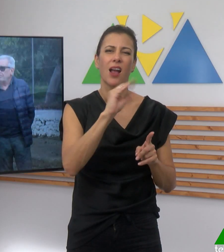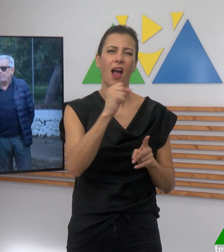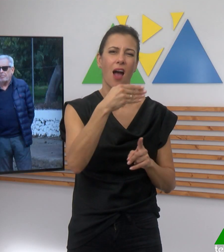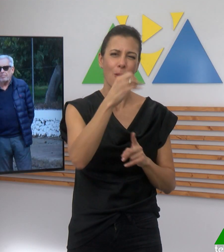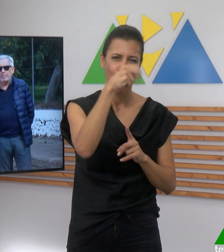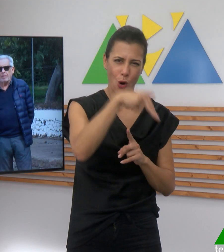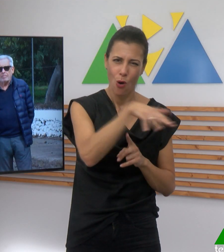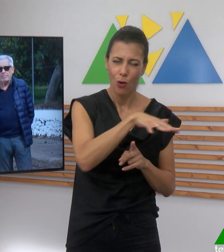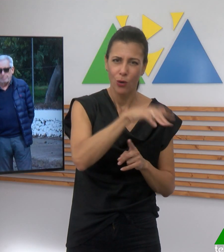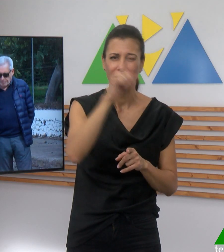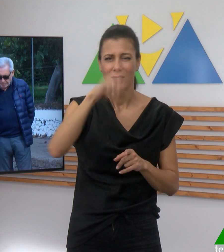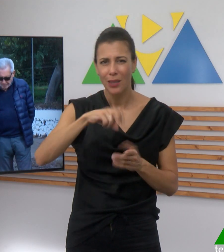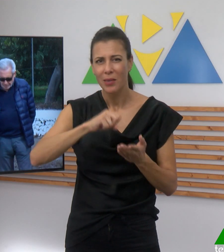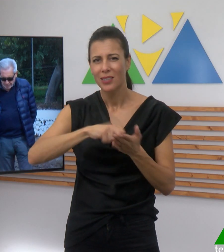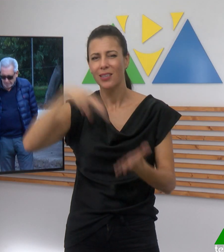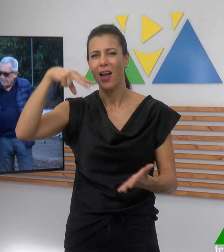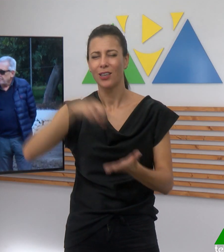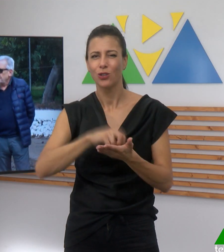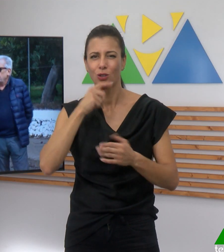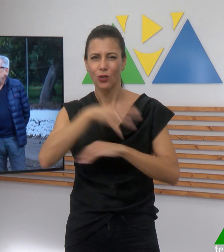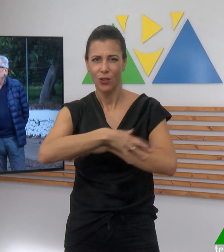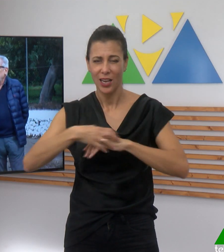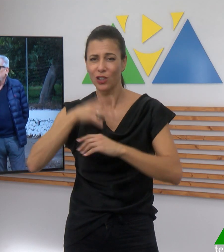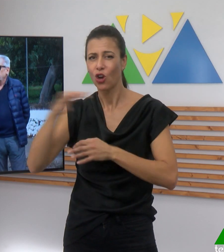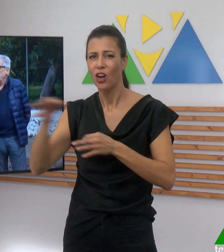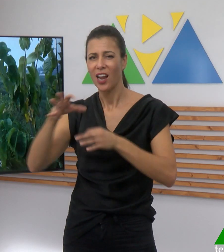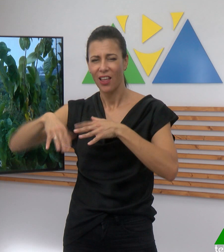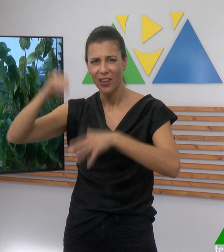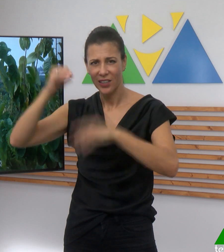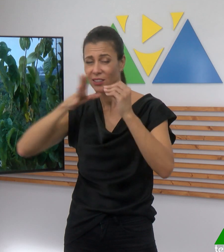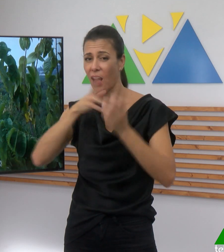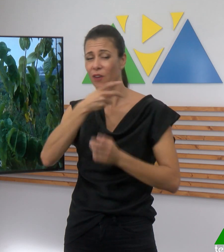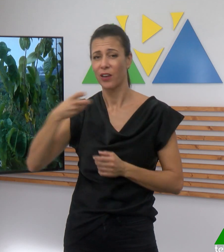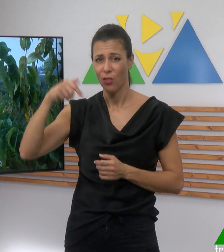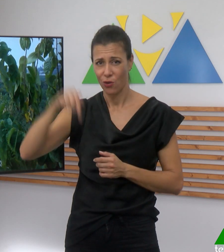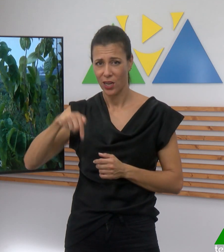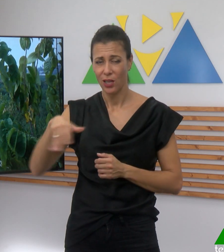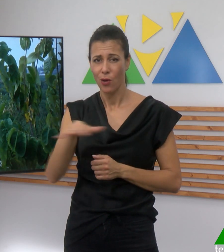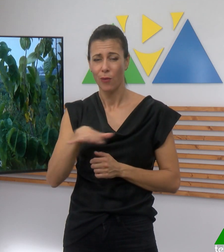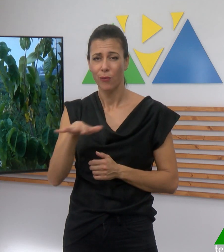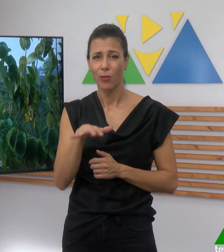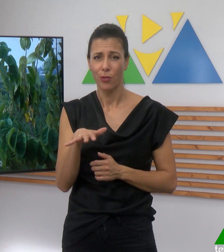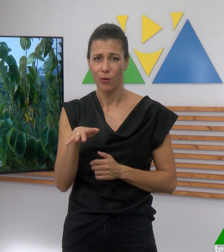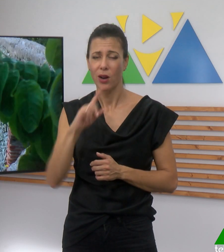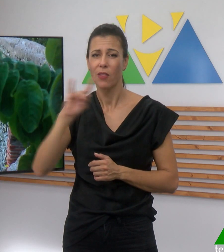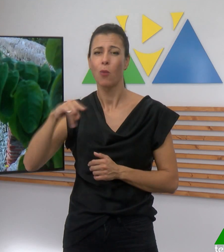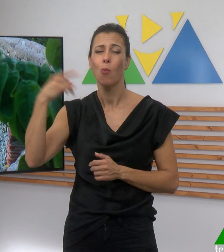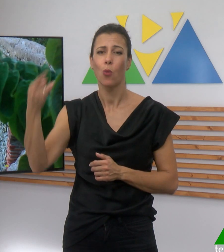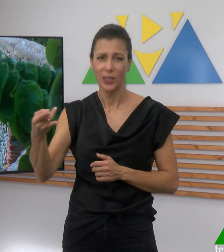el el salto del gato la isla del Castillo ahora hemos venido aquí a esta zona de del puente del hadid